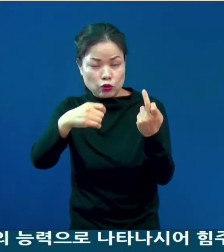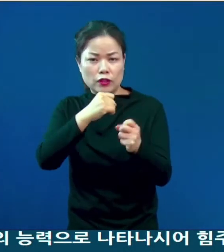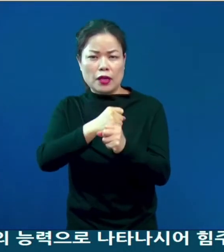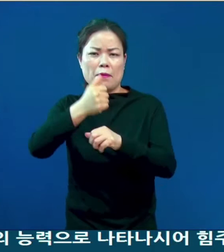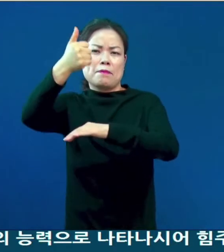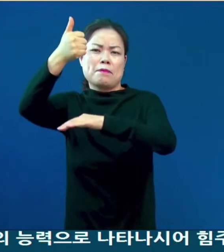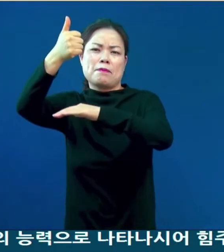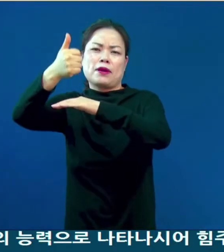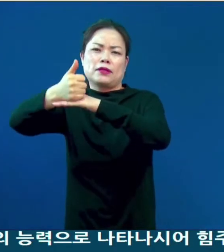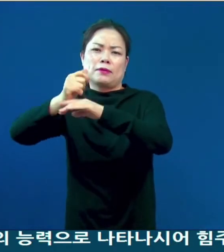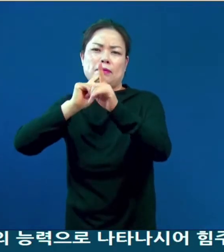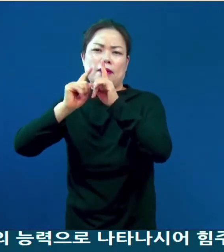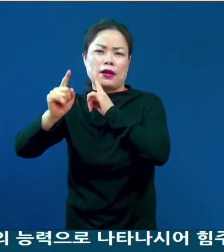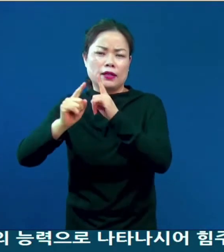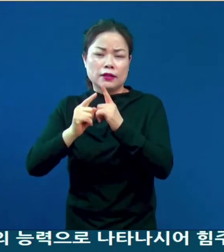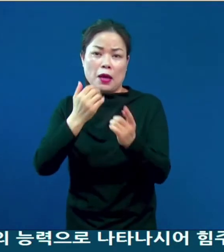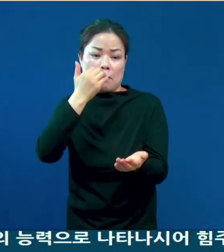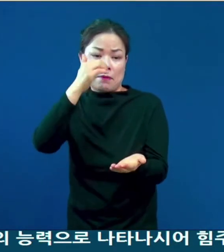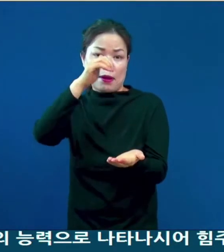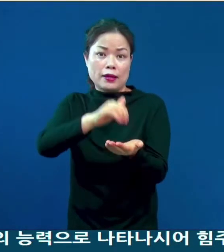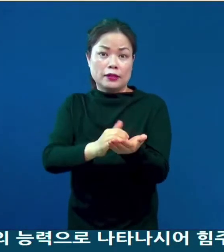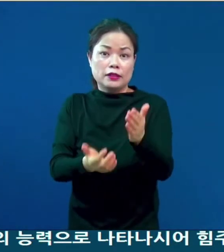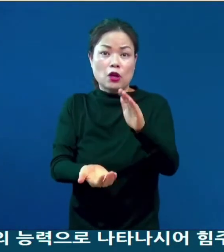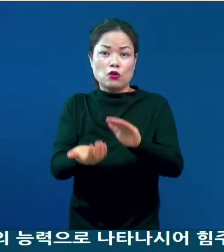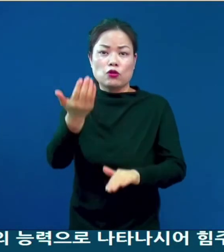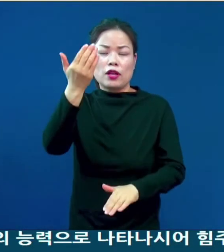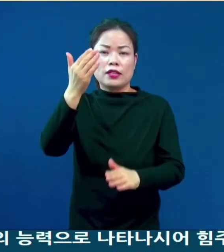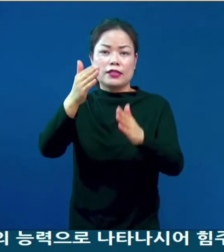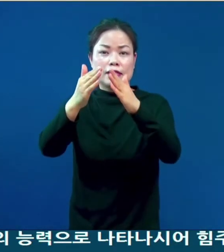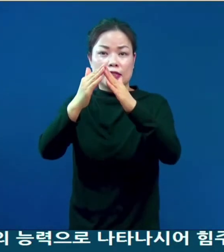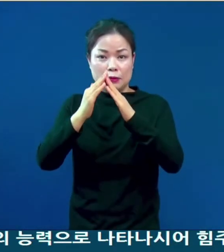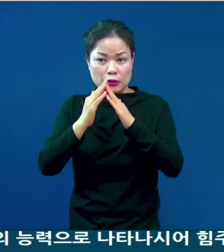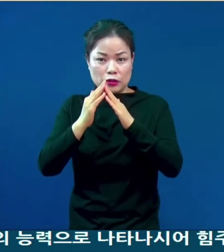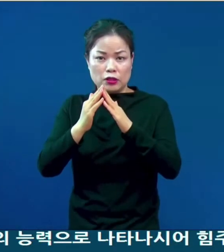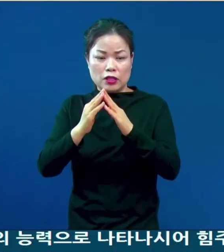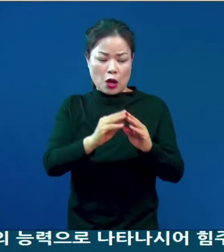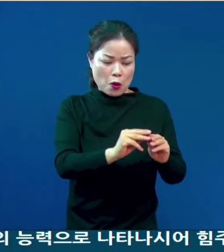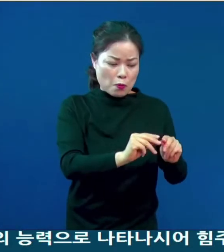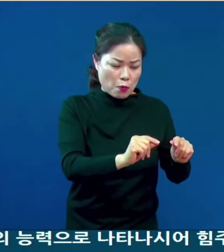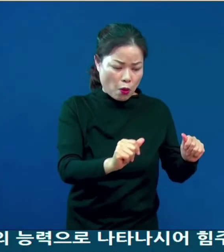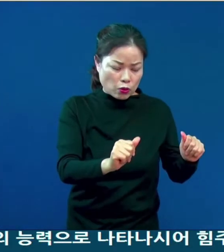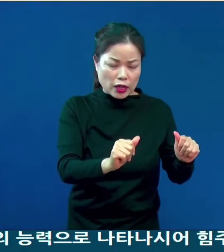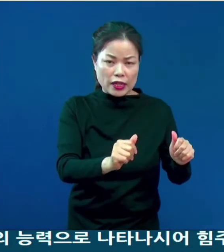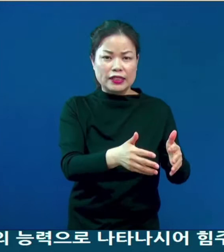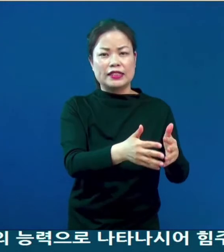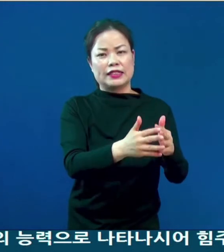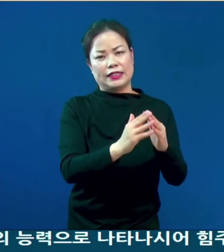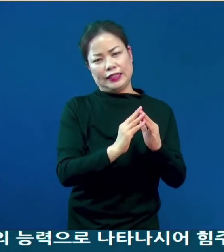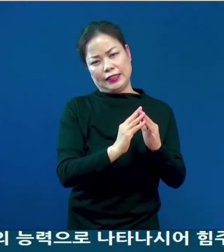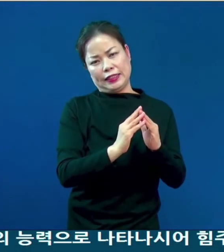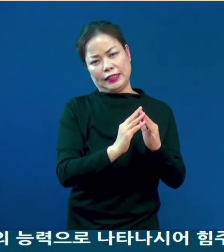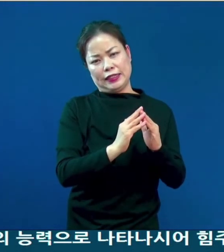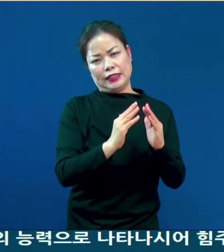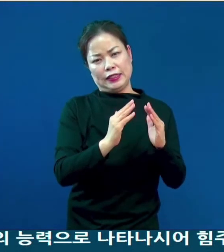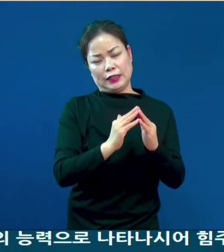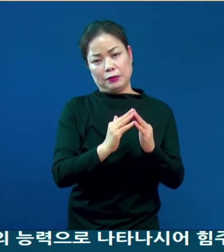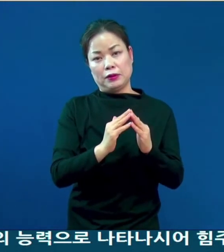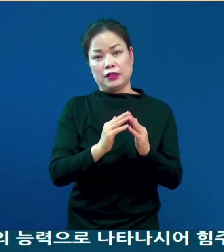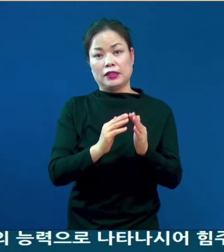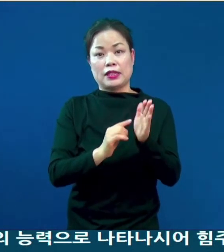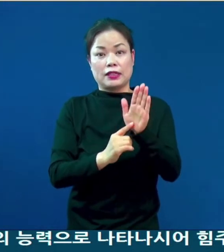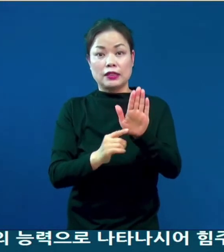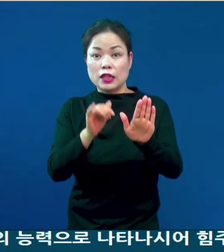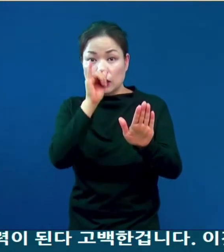마지막에 반석 위에 집을 지은 사람과 모래 위에 집을 지은 사람으로 마무리되고